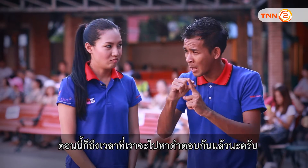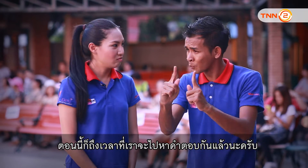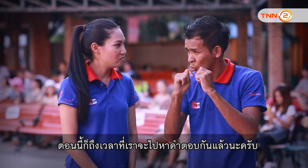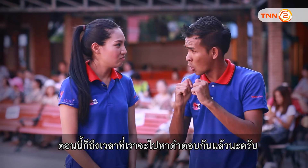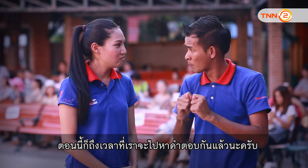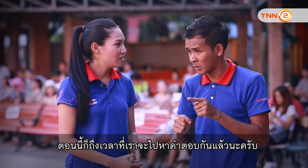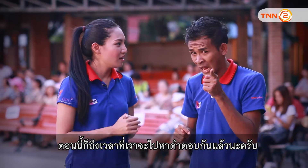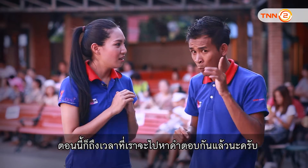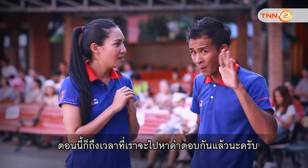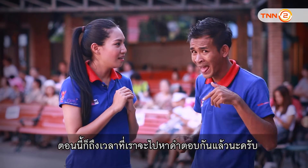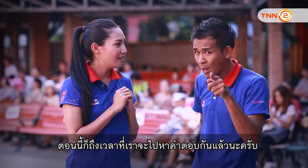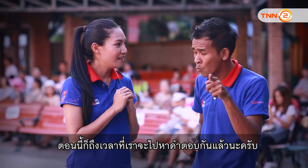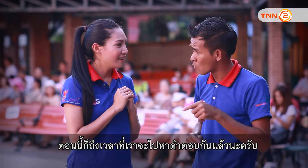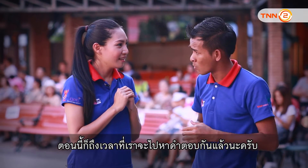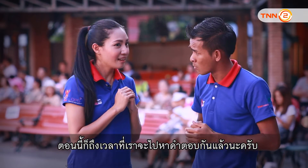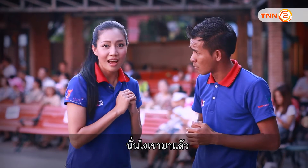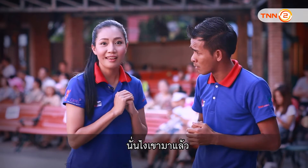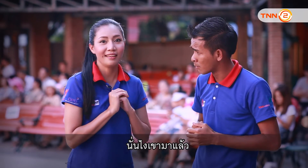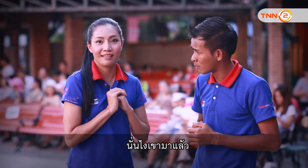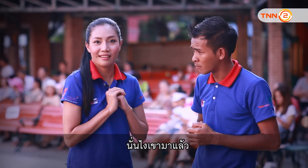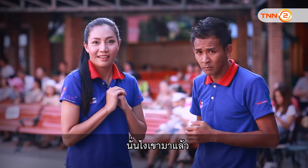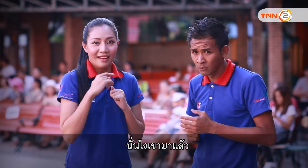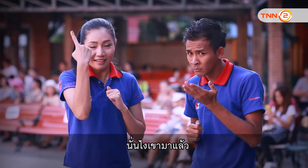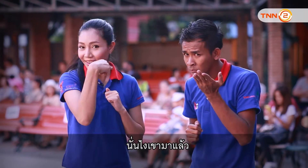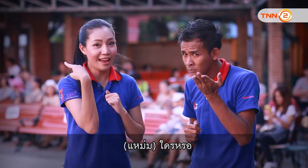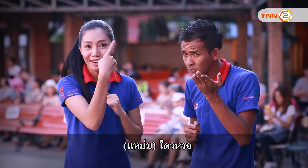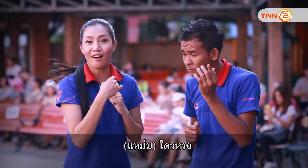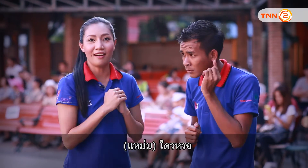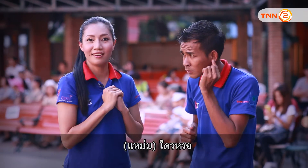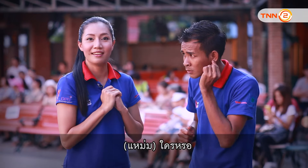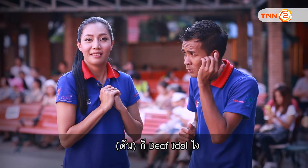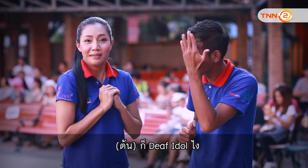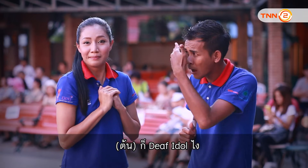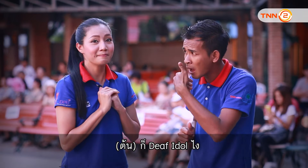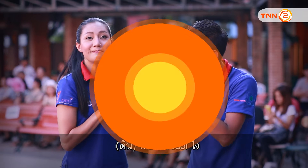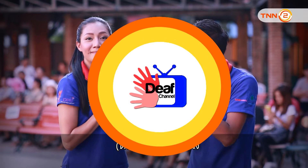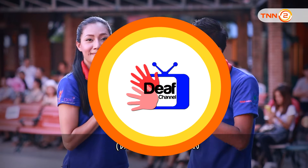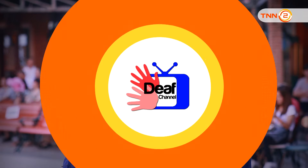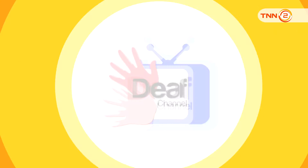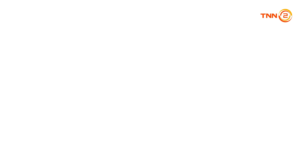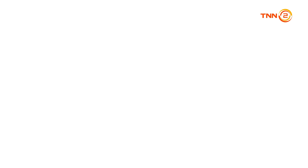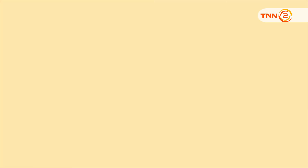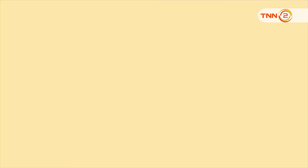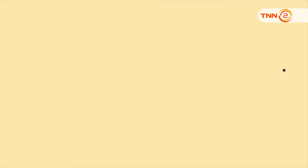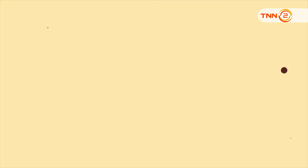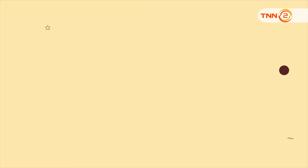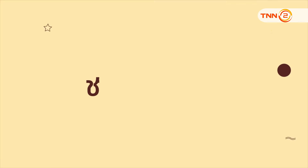คำตอบกันแล้วนะครับ ใคร นั่นไงเขามาแล้ว ใช่เหรอ ก็เดฟไอดอลไง ช่ว